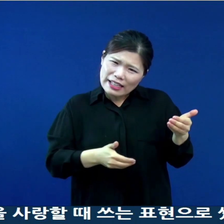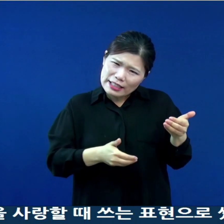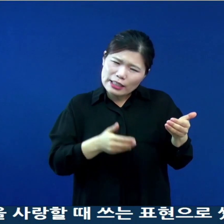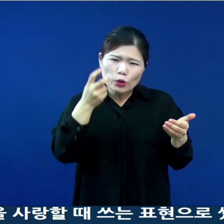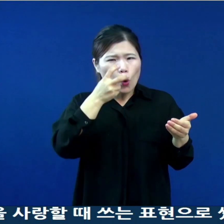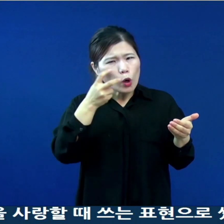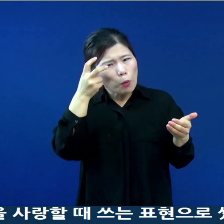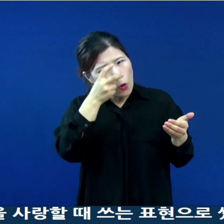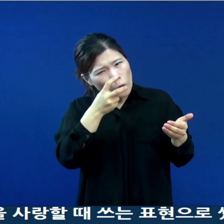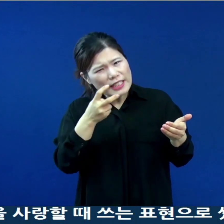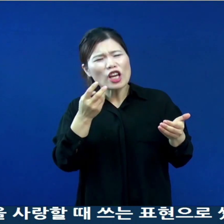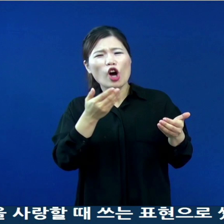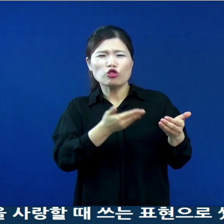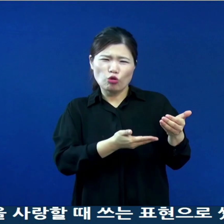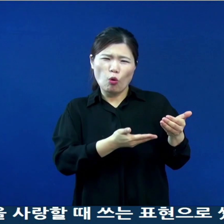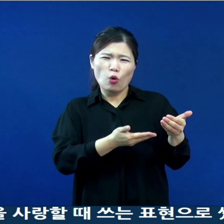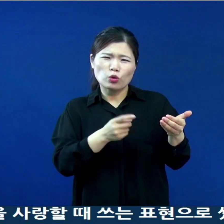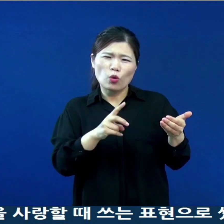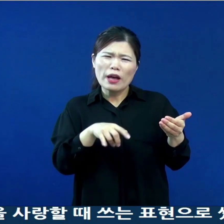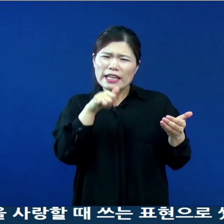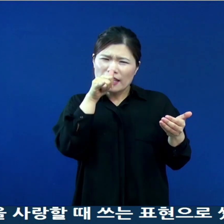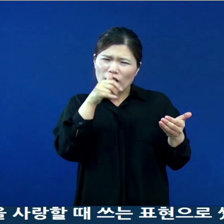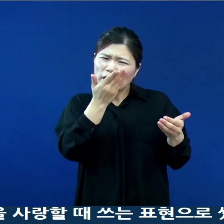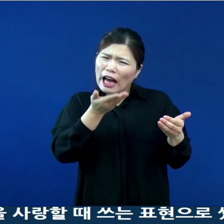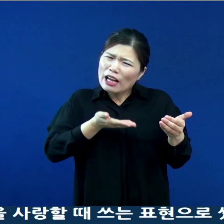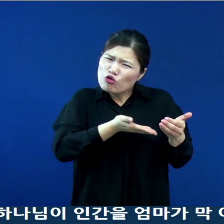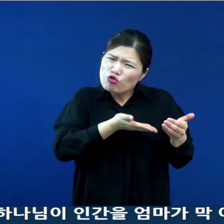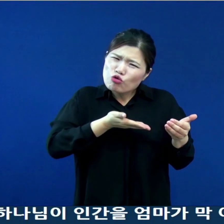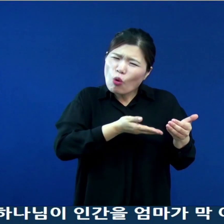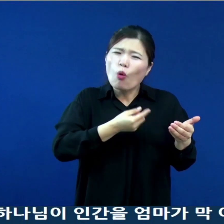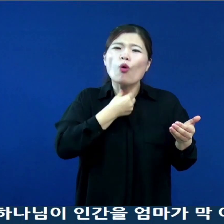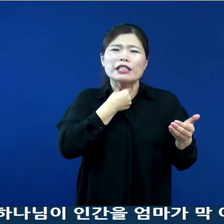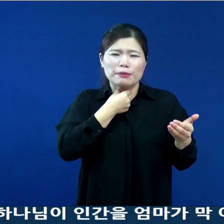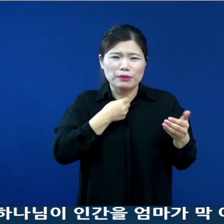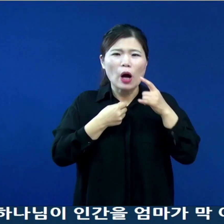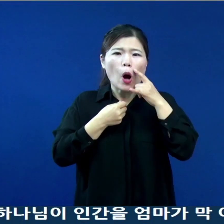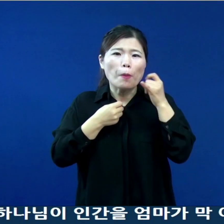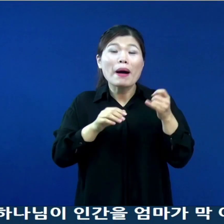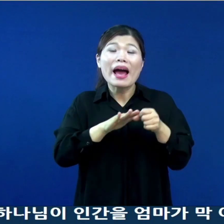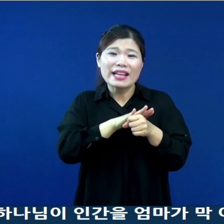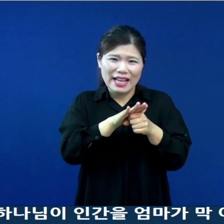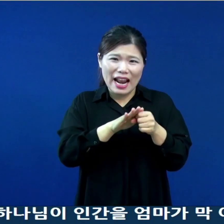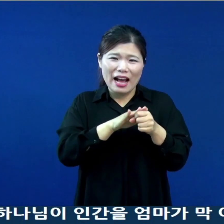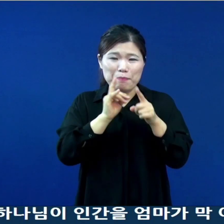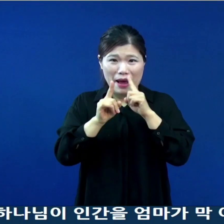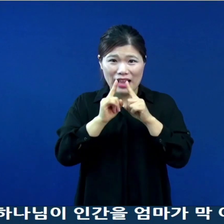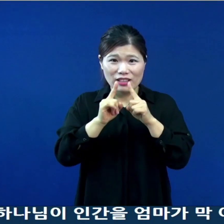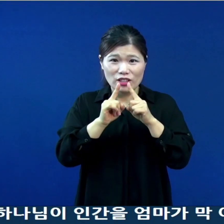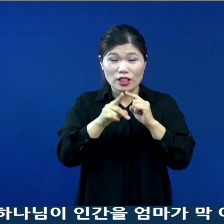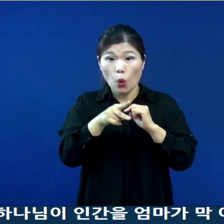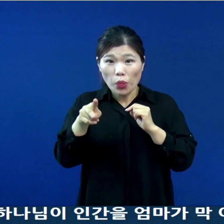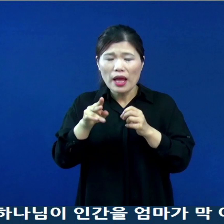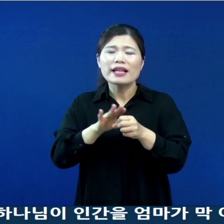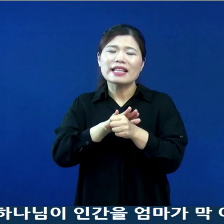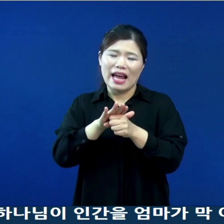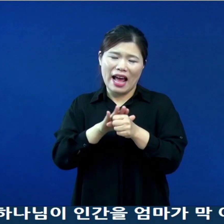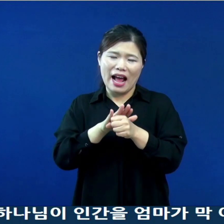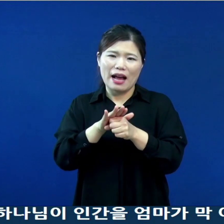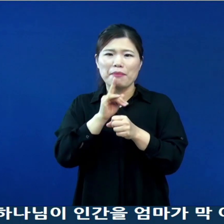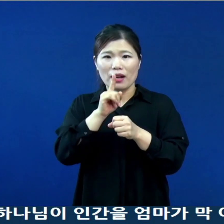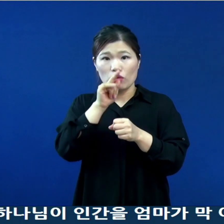지켜주고 이 아기에게 있는 거 다 주고 싶은 엄마의 그 사랑을 표현하는 사랑이라고 성경학자들이 해석을